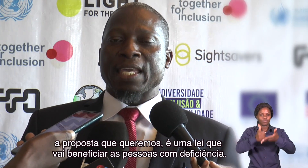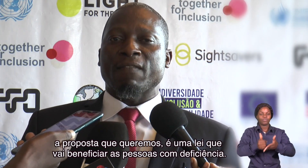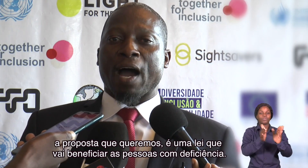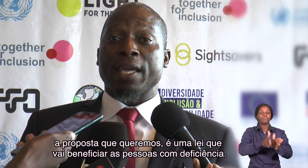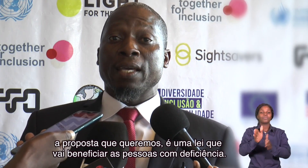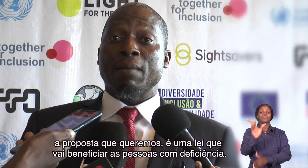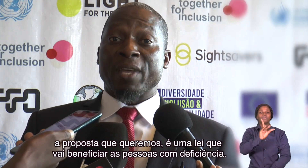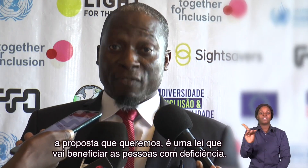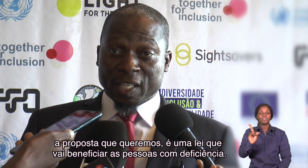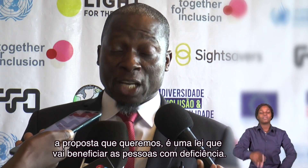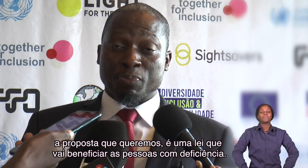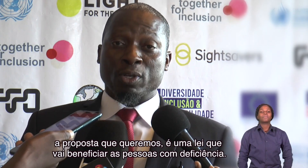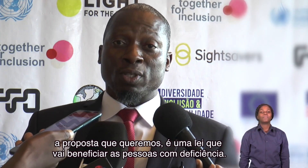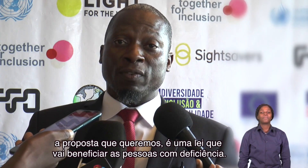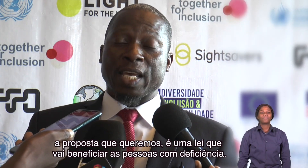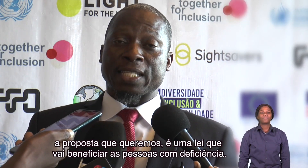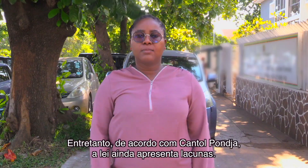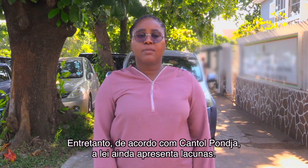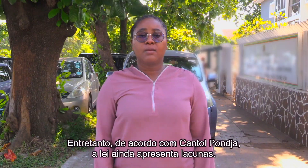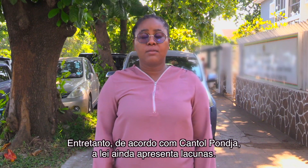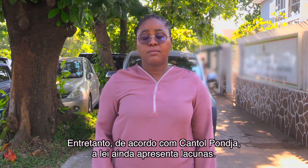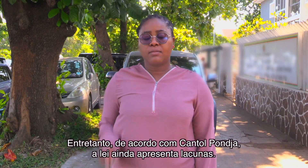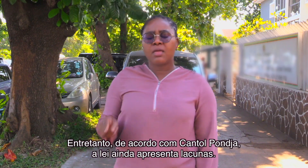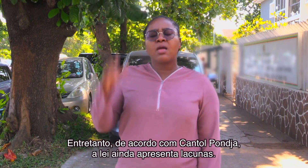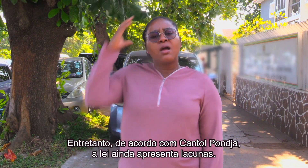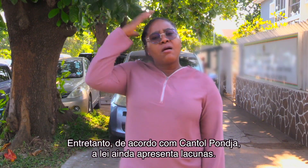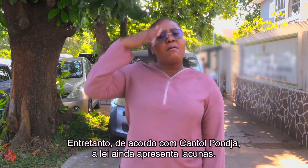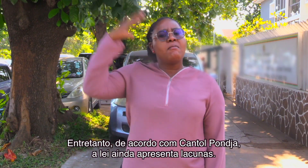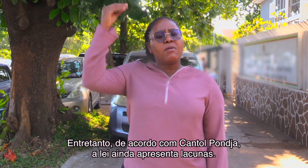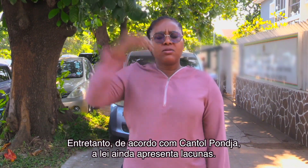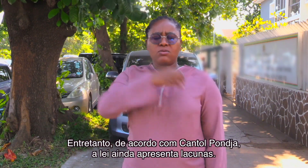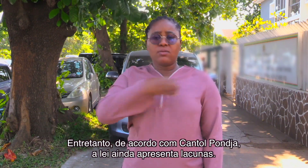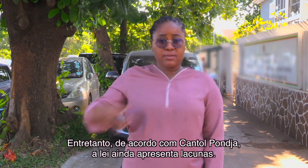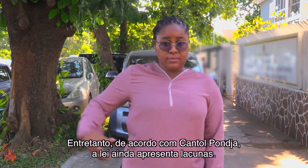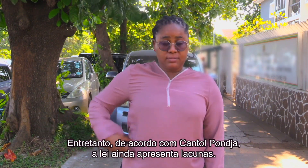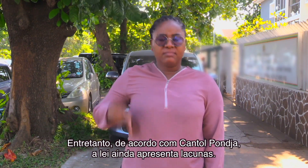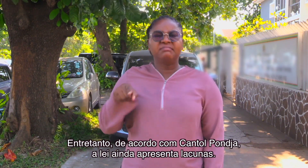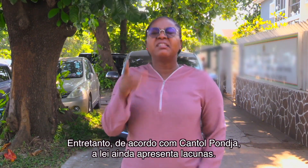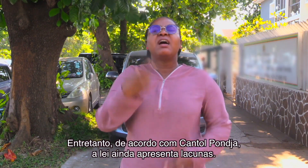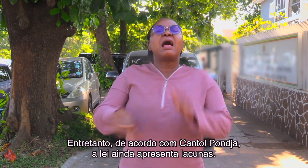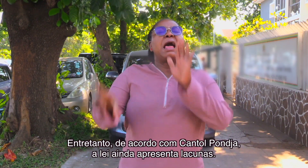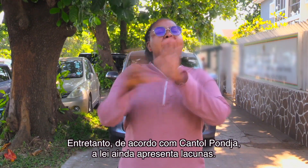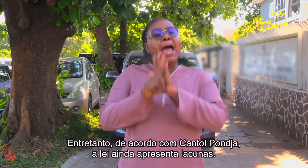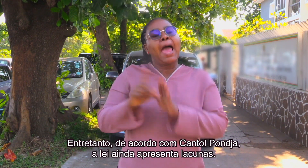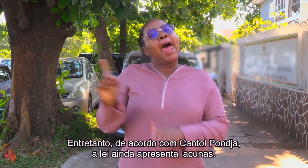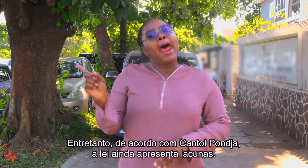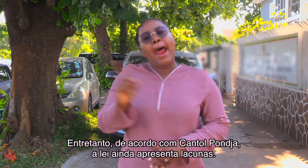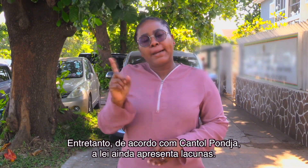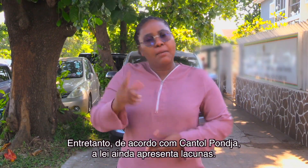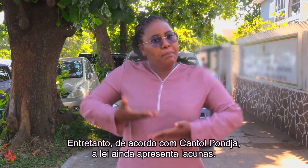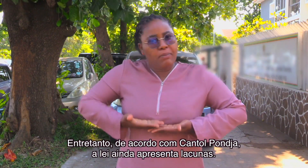que vai beneficiar as pessoas com deficiência. Entretanto, de acordo com Cantol Ponja, a lei ainda apresenta